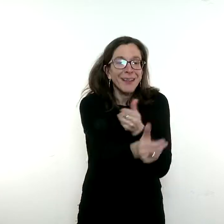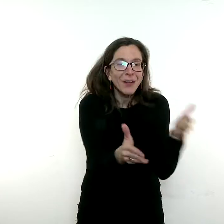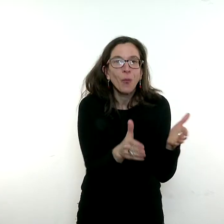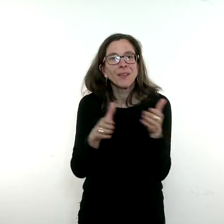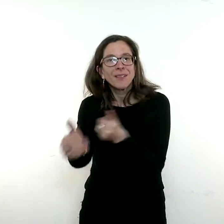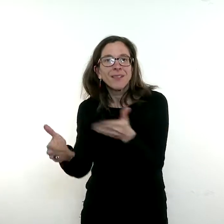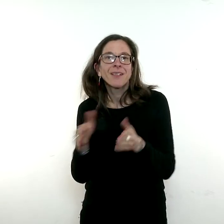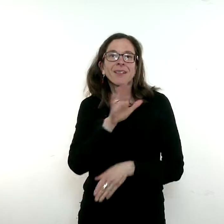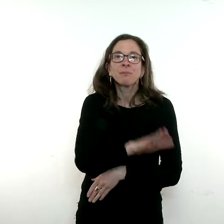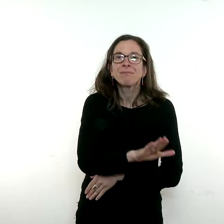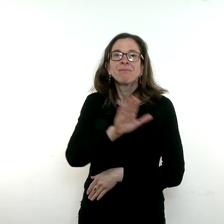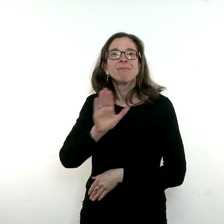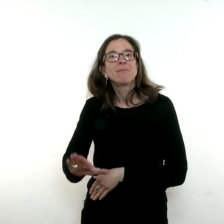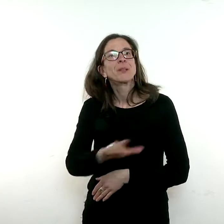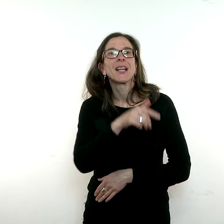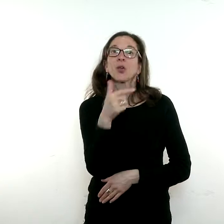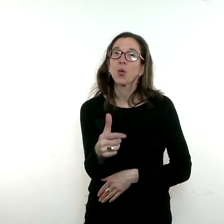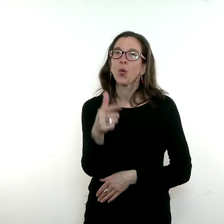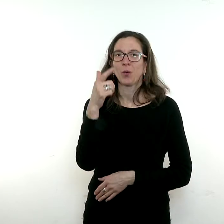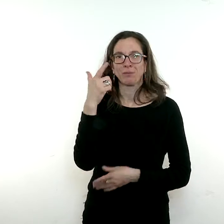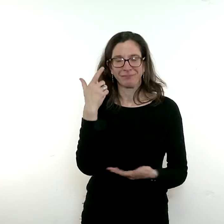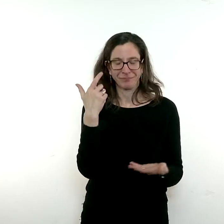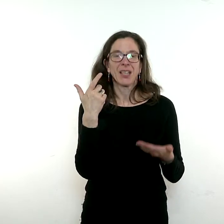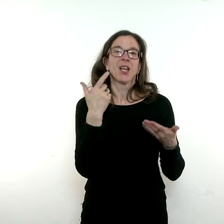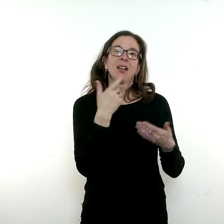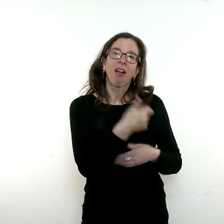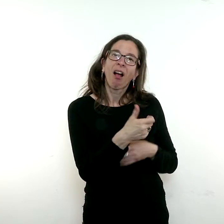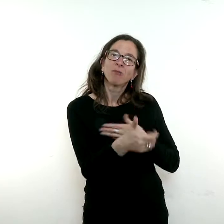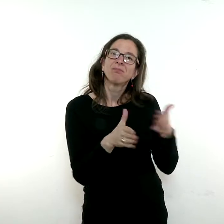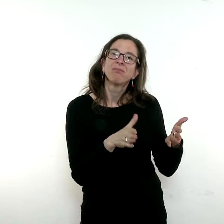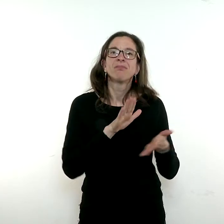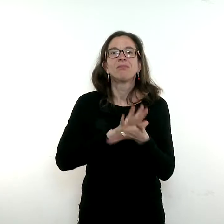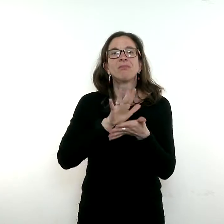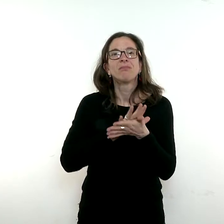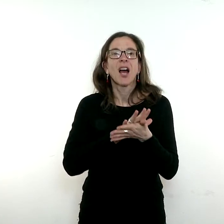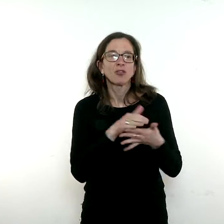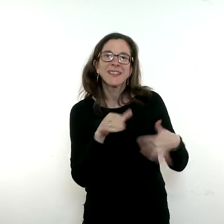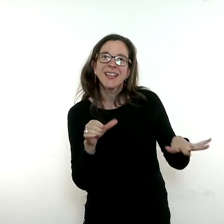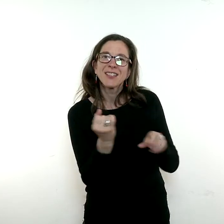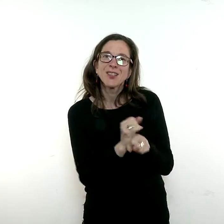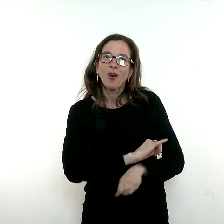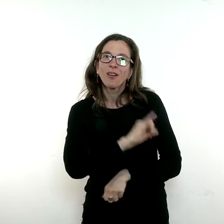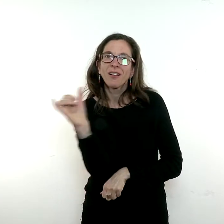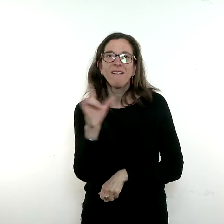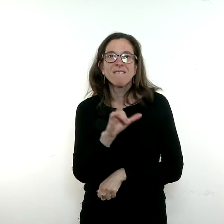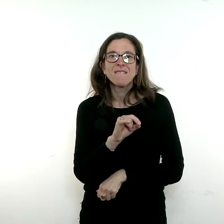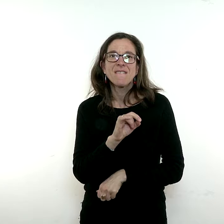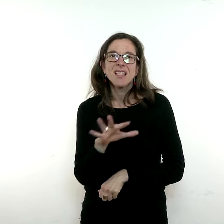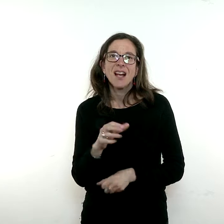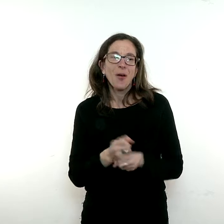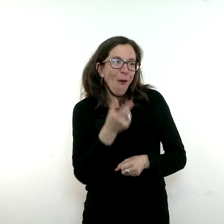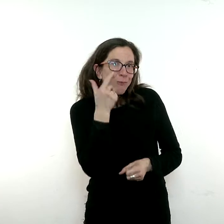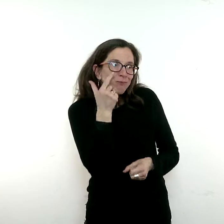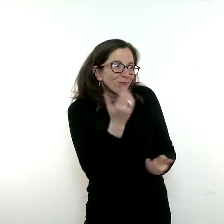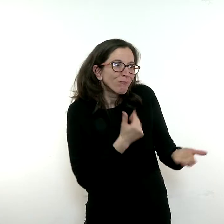voulait faire une catégorie 16-25 ans parce qu'on voulait vraiment entendre ce que la jeunesse avait à dire sur ce sujet.